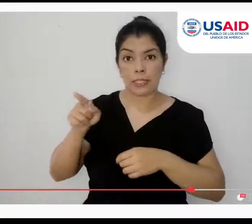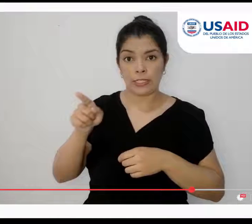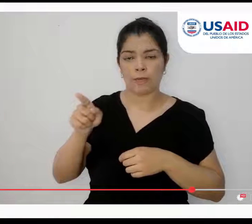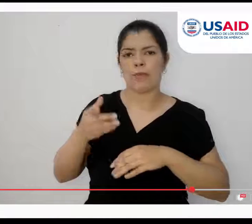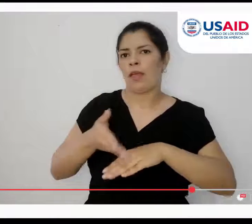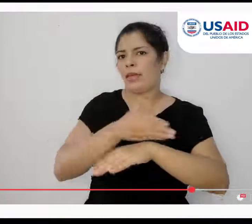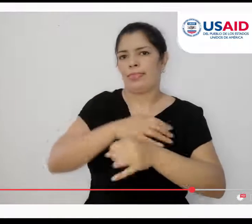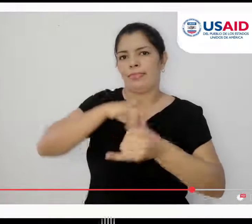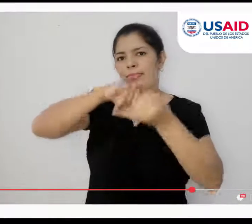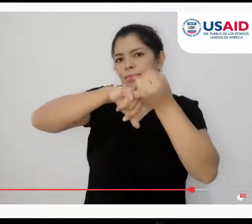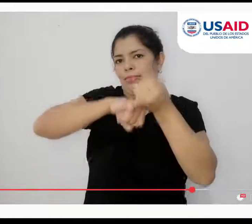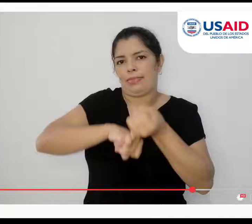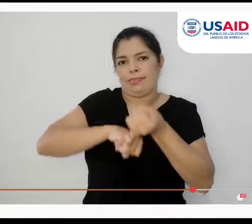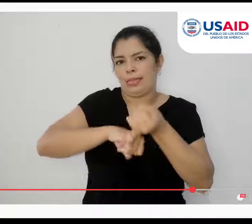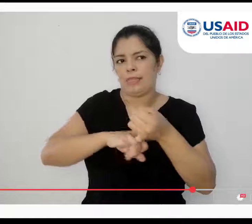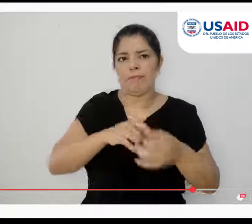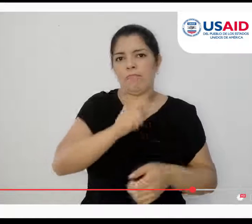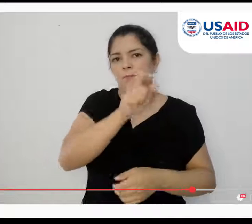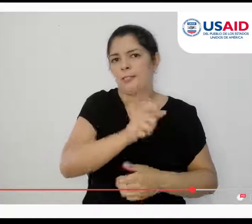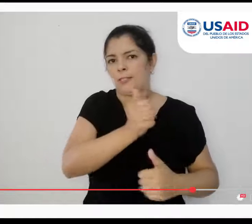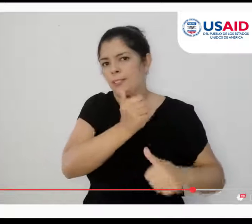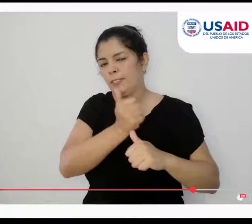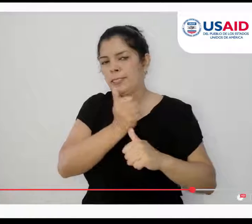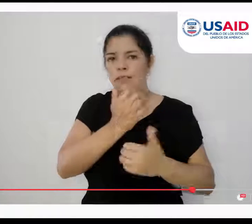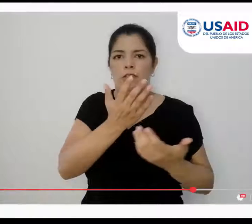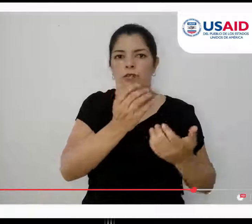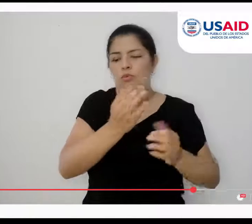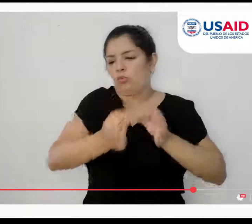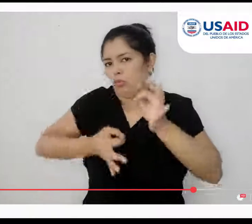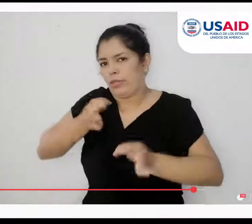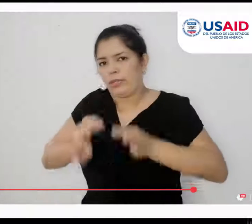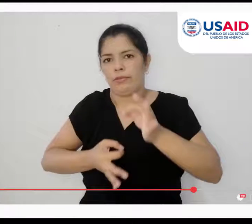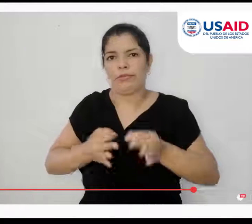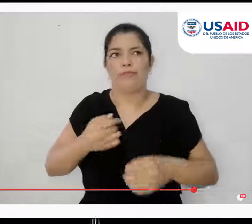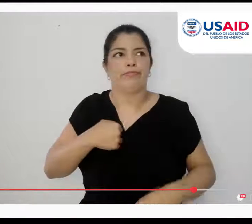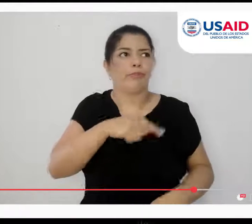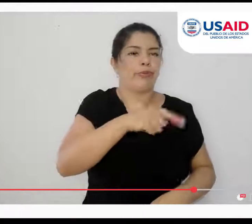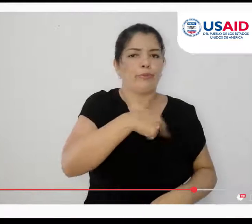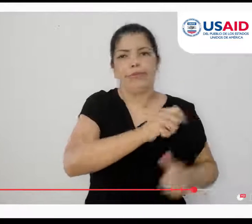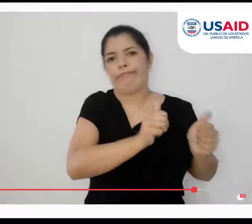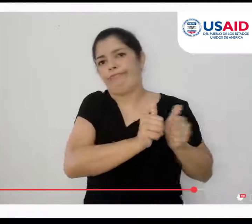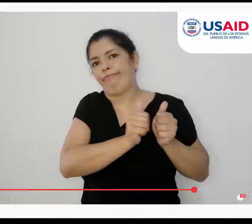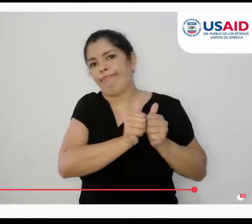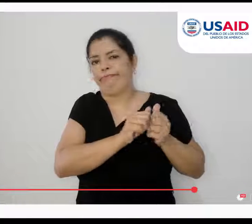alguien, de un cuidador, un asistente personal, para todas sus diligencias, para todo su día a